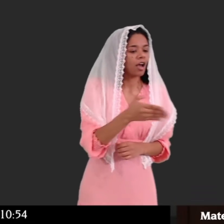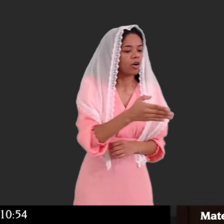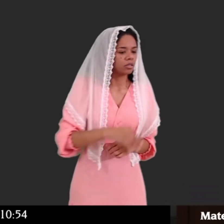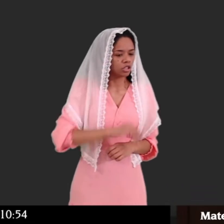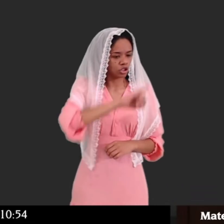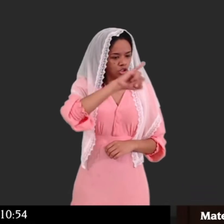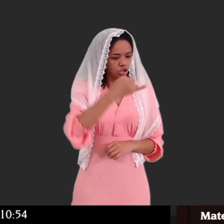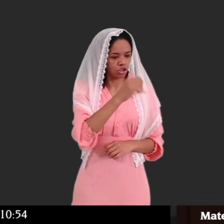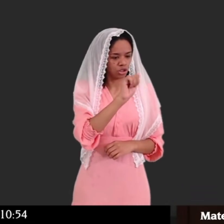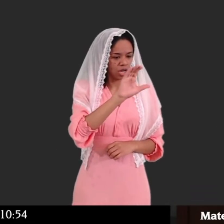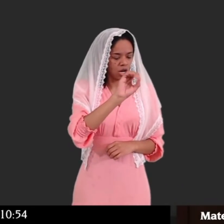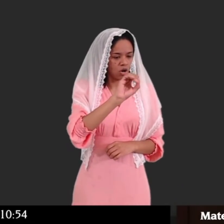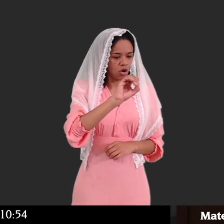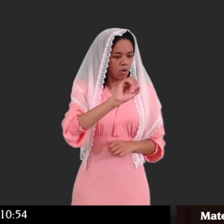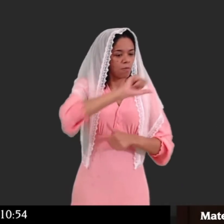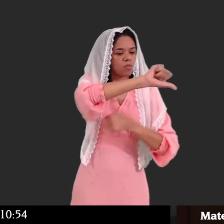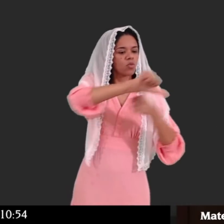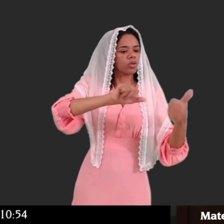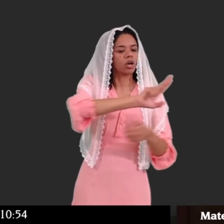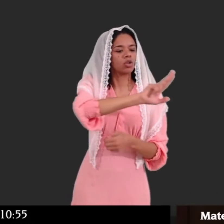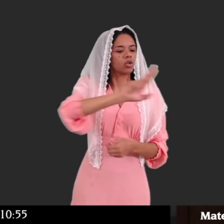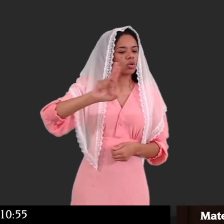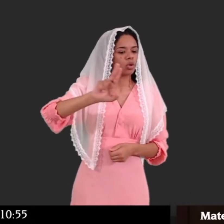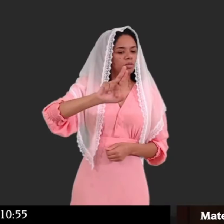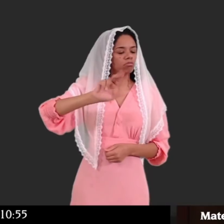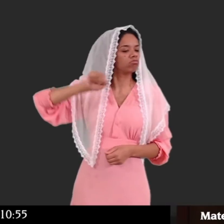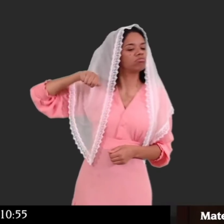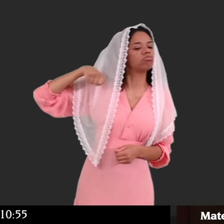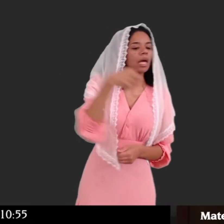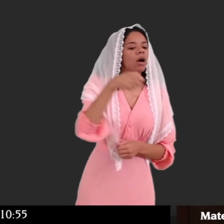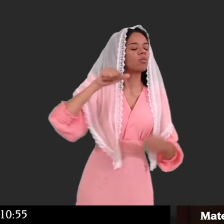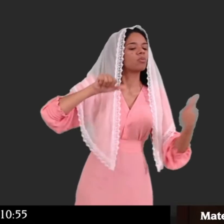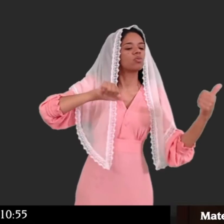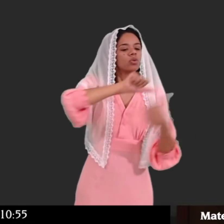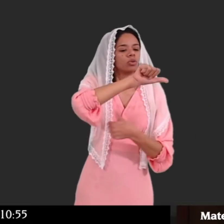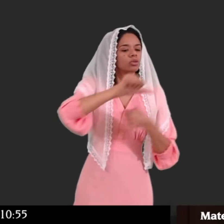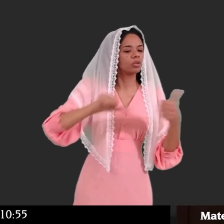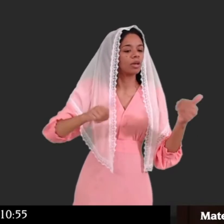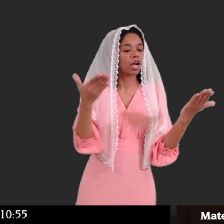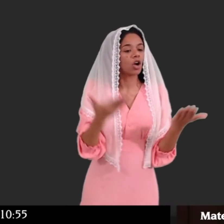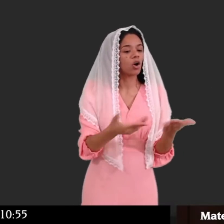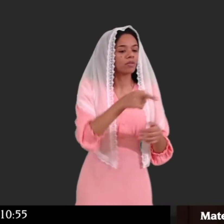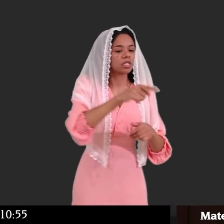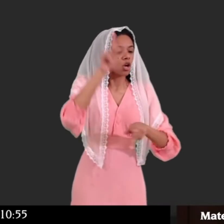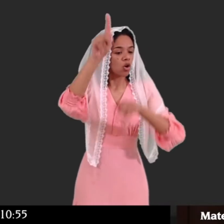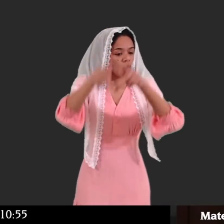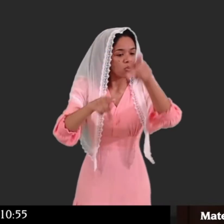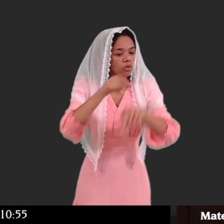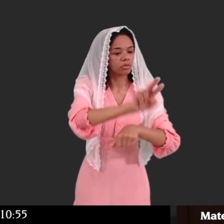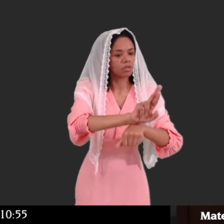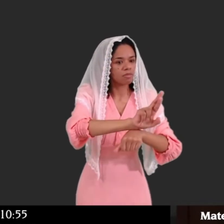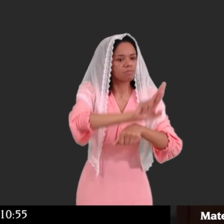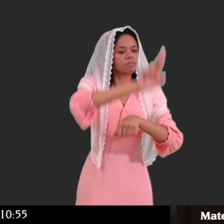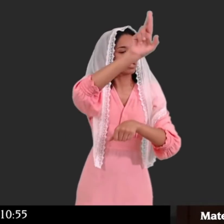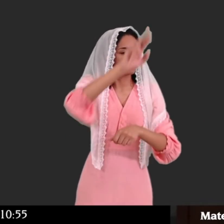Jacó, seu nome será Israel. Você vai agora representar uma nação de pessoas que são capazes de